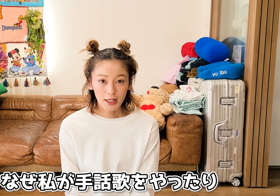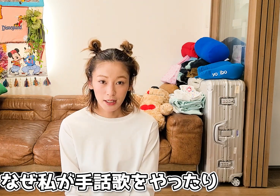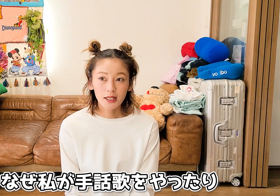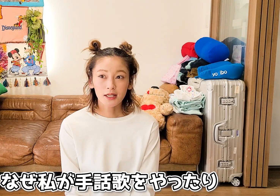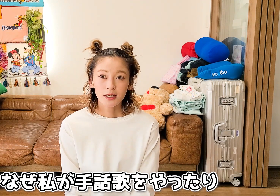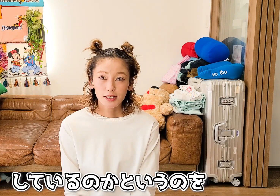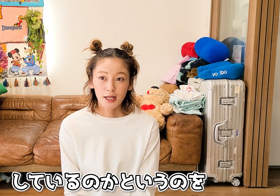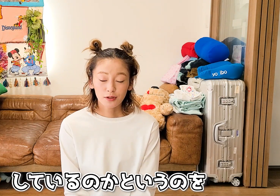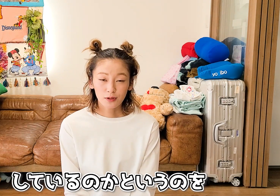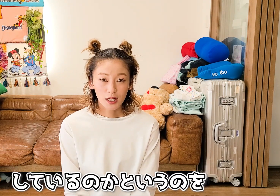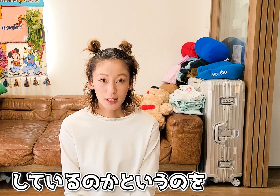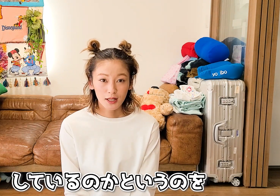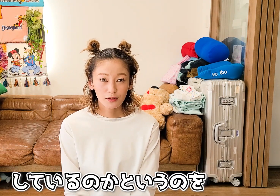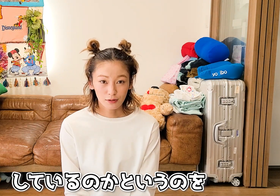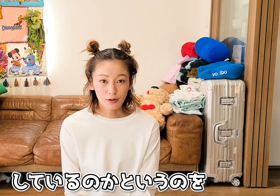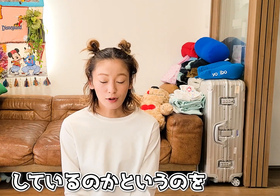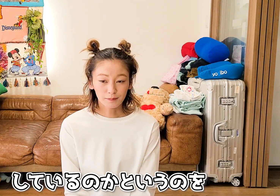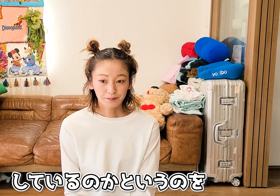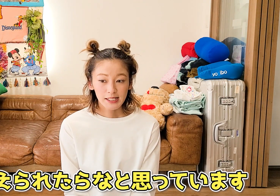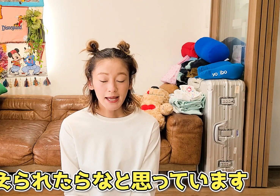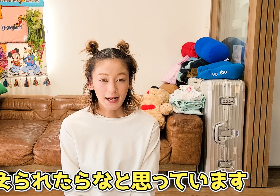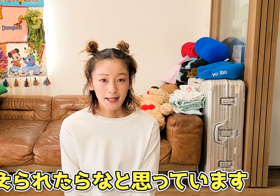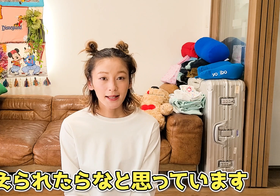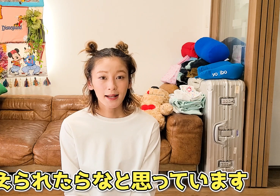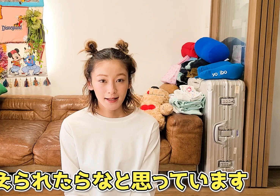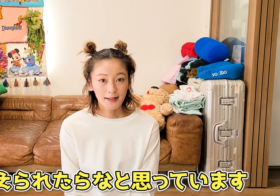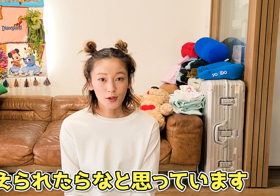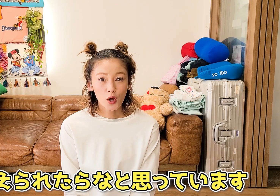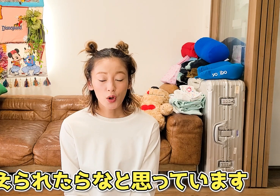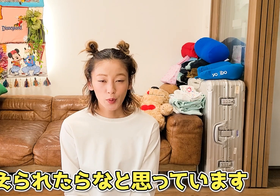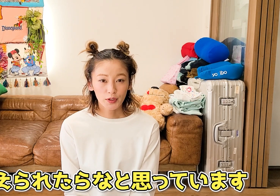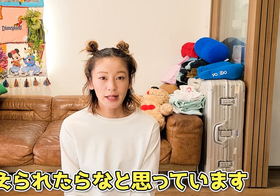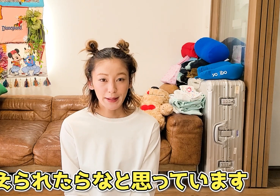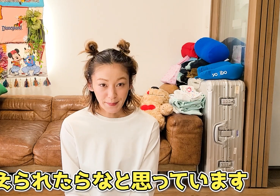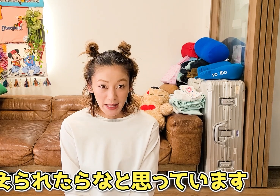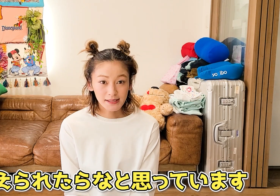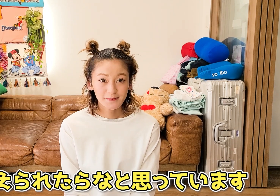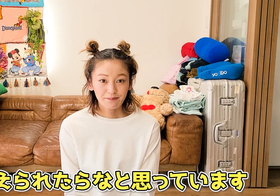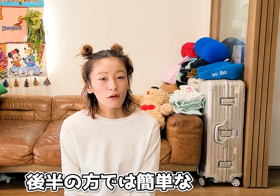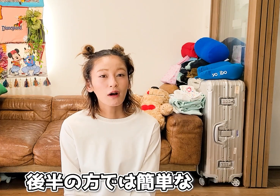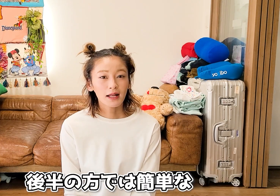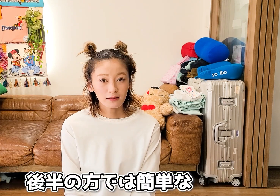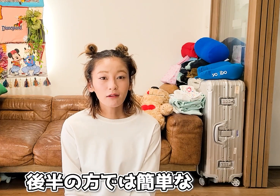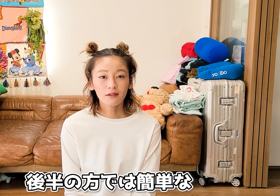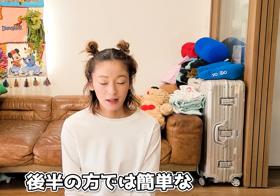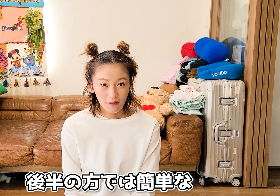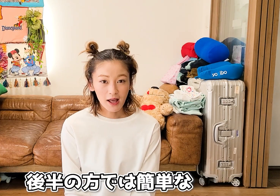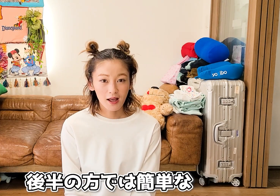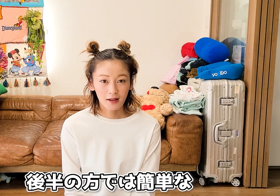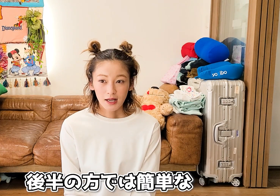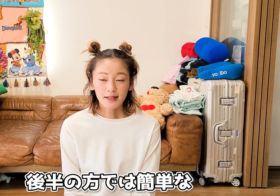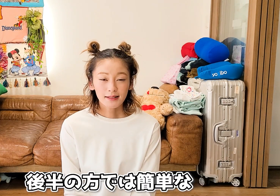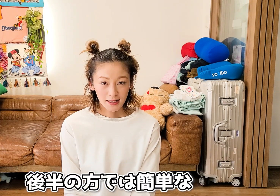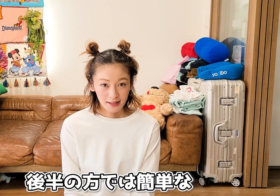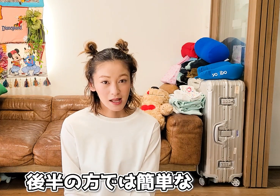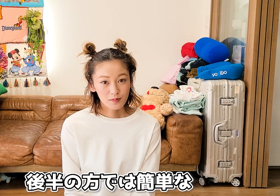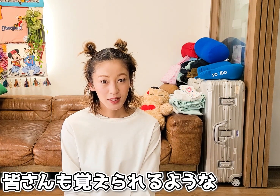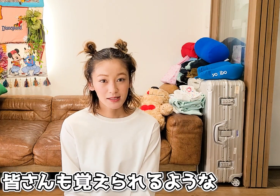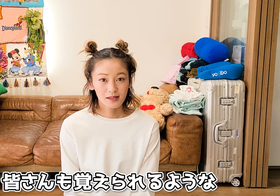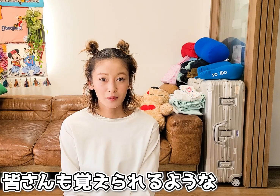りしているのかっていうのを伝えられたらなと思っています。後半の方では簡単な、皆さん